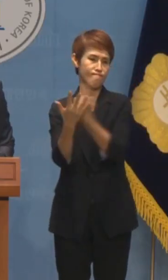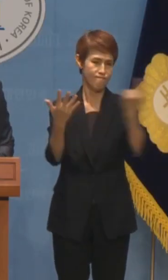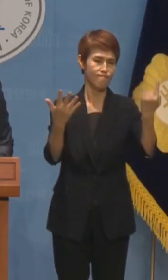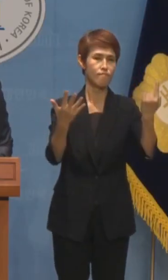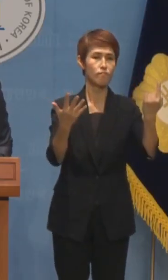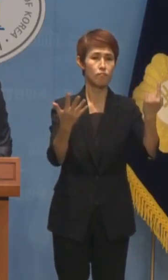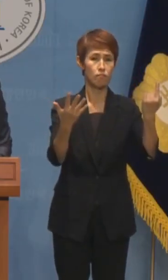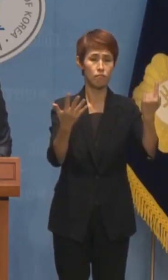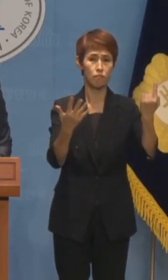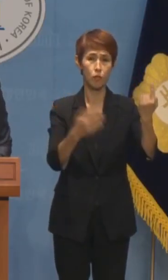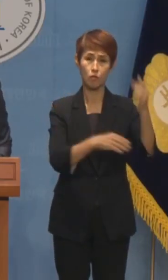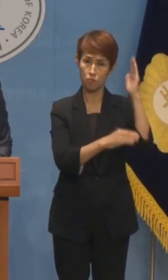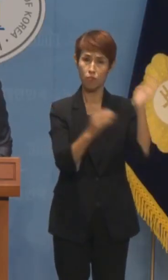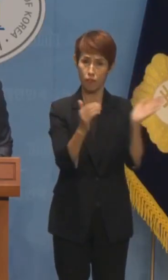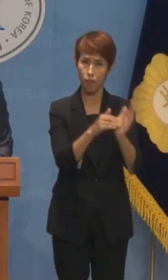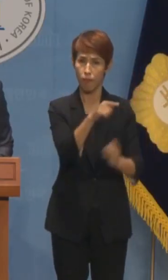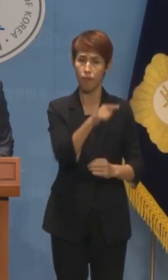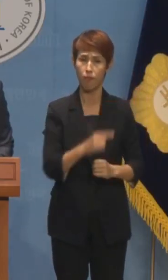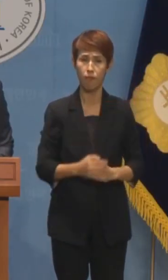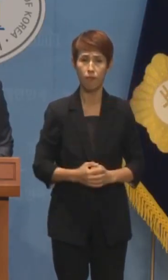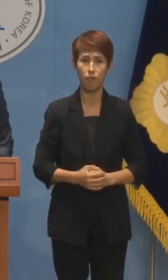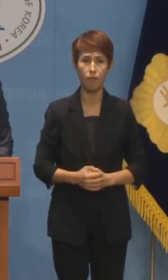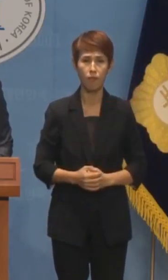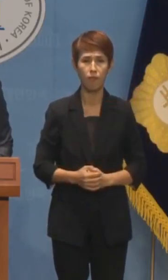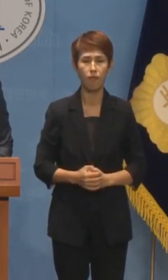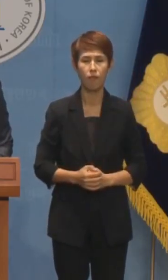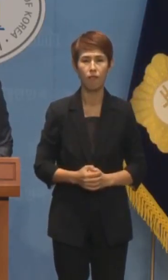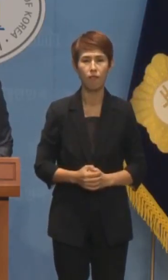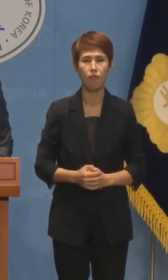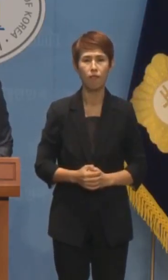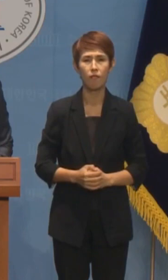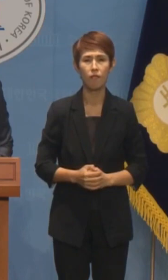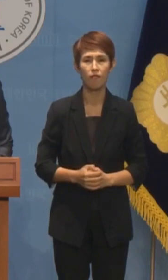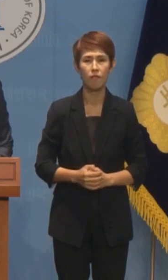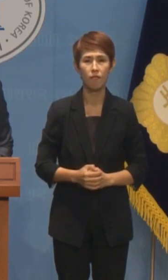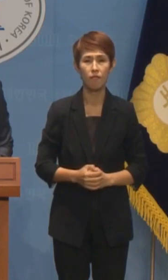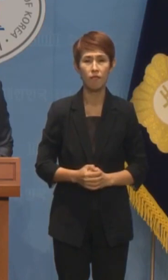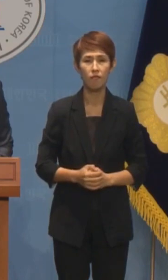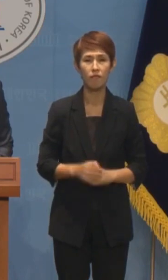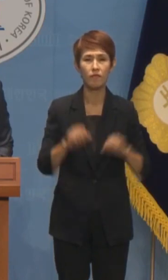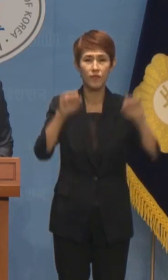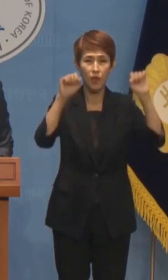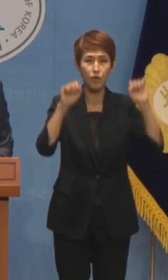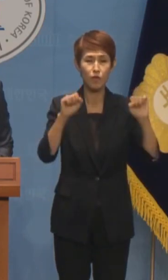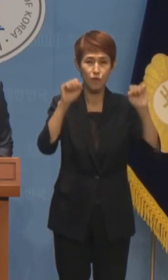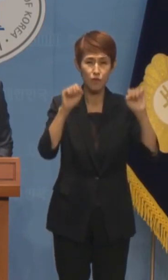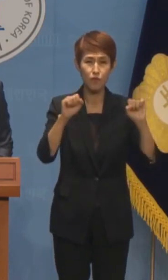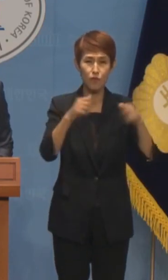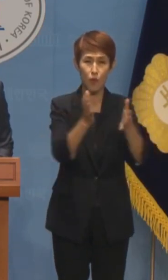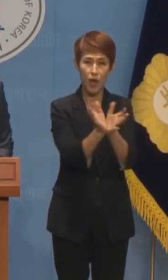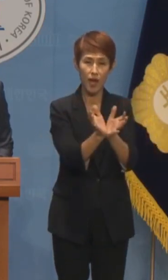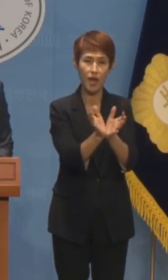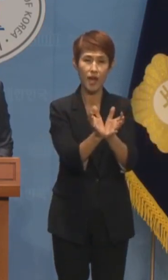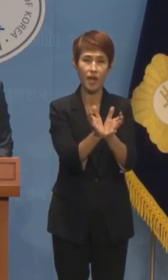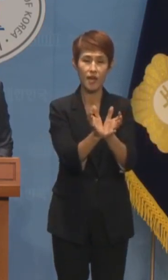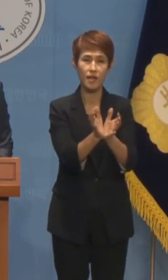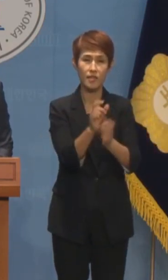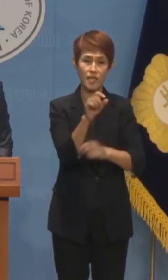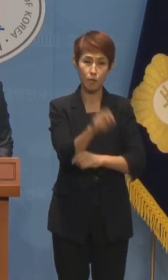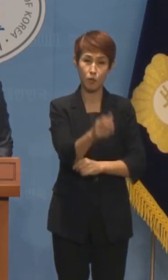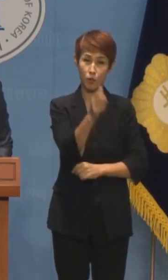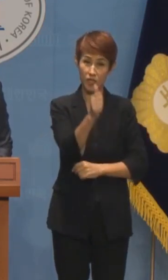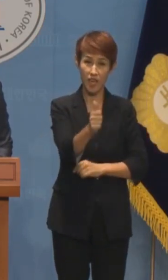투사라고 언론에서 회자했습니다. 하지만 대한체육회 살림을 담당하는 대한체육회